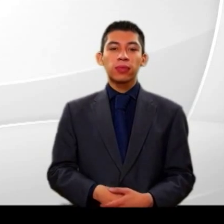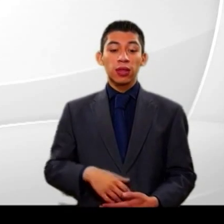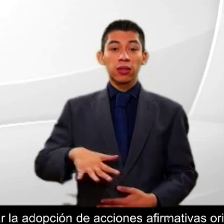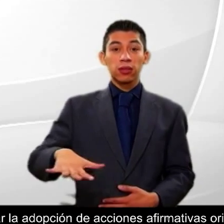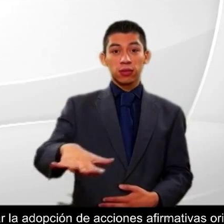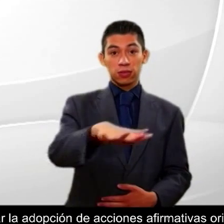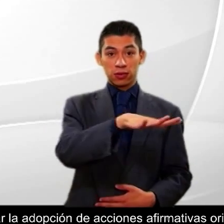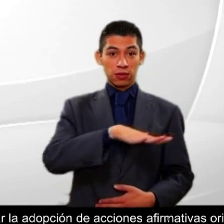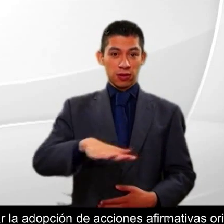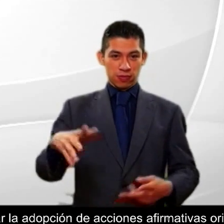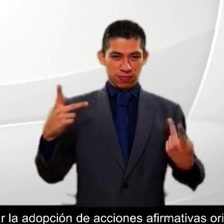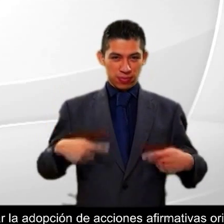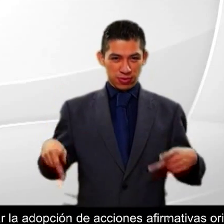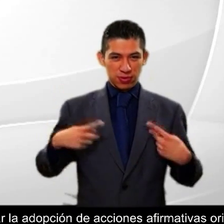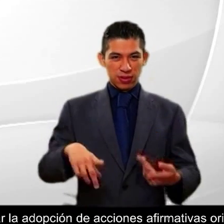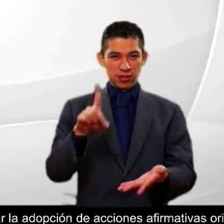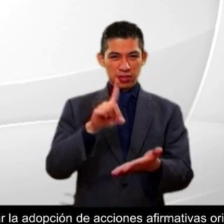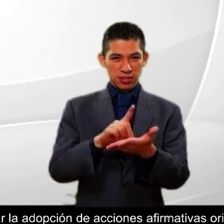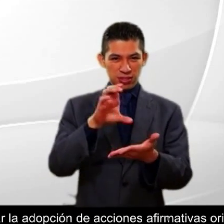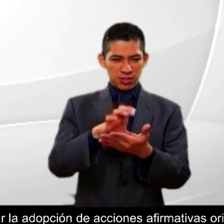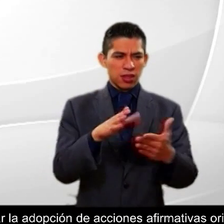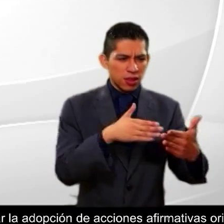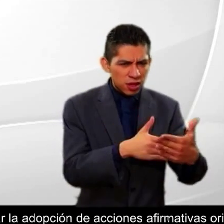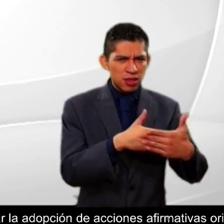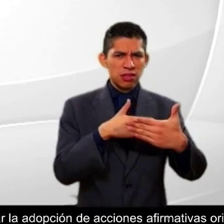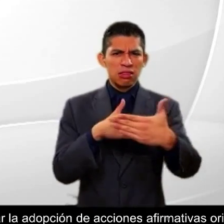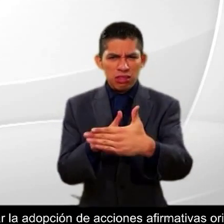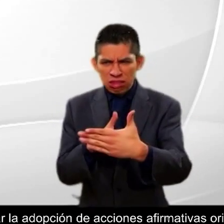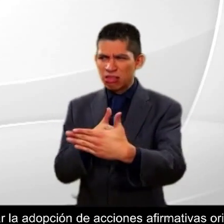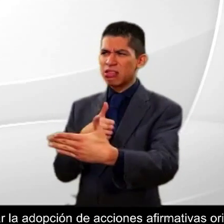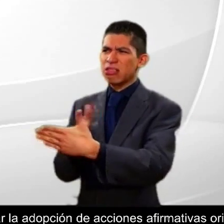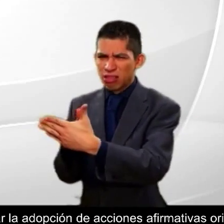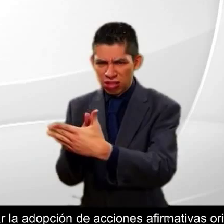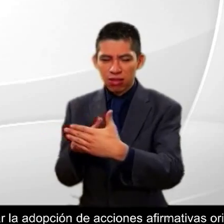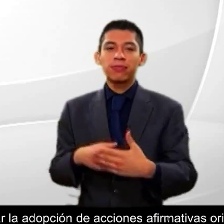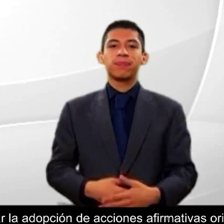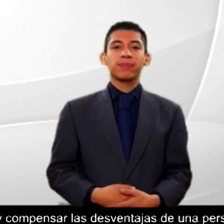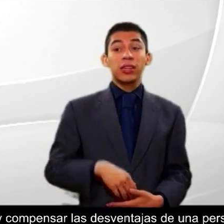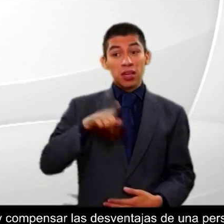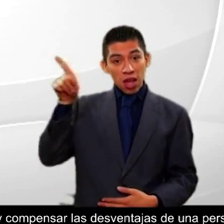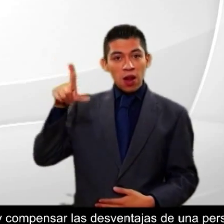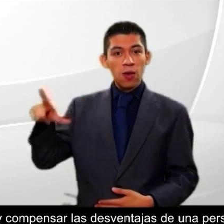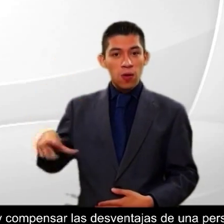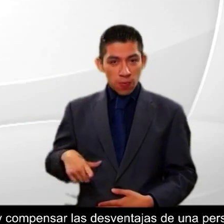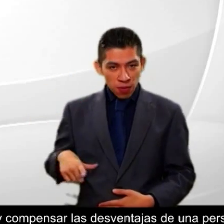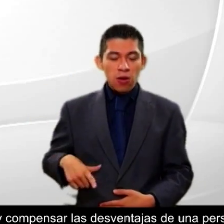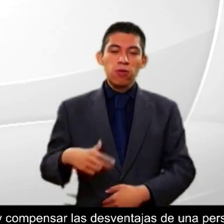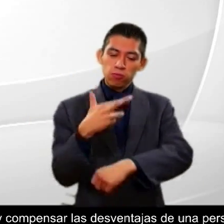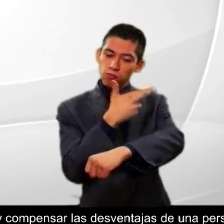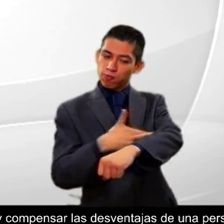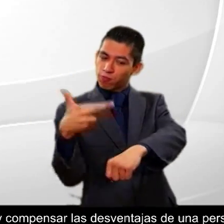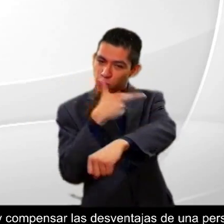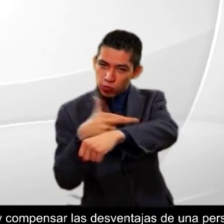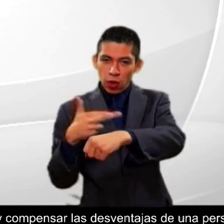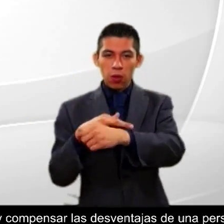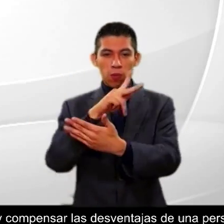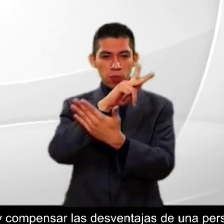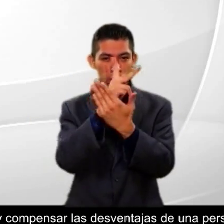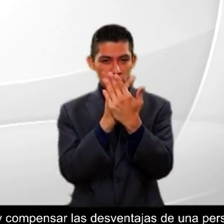11. Impulsar la adopción de acciones afirmativas orientadas a evitar y compensar las desventajas de una persona